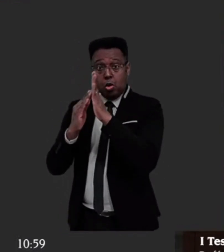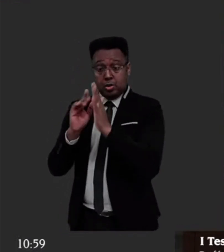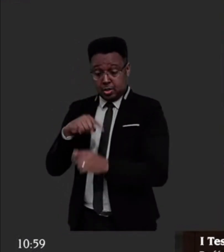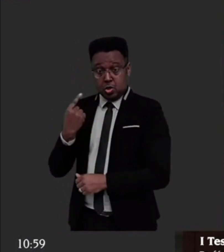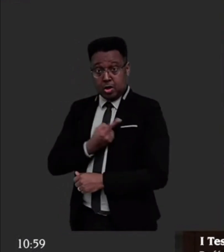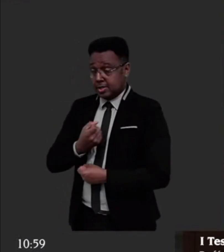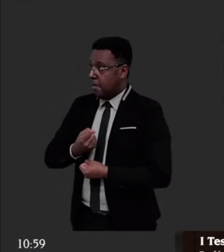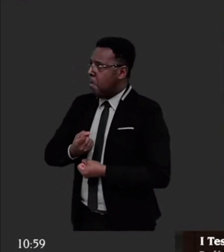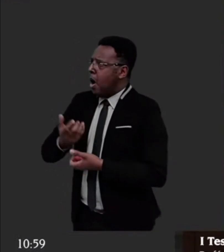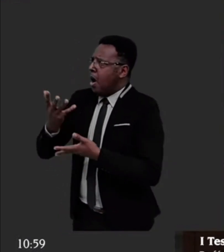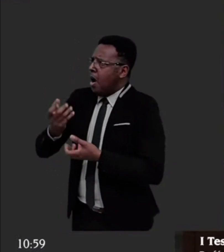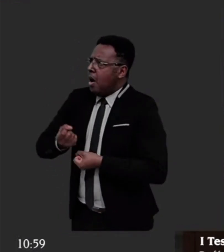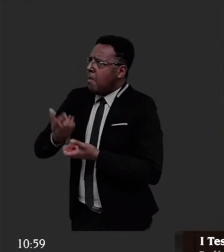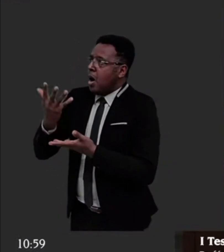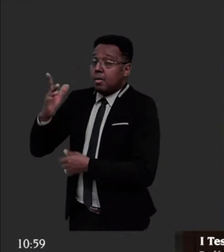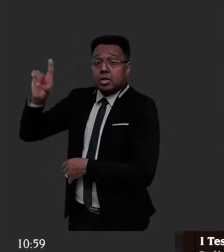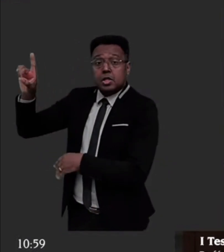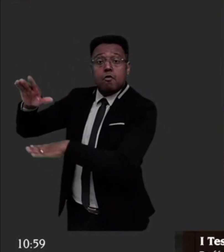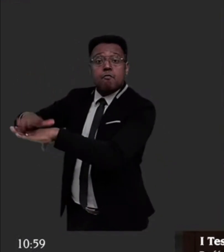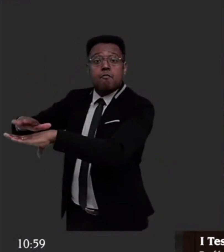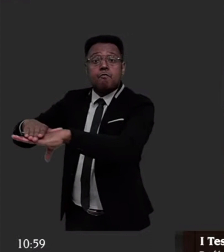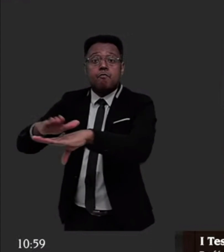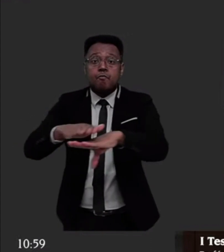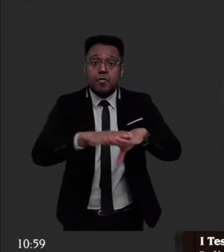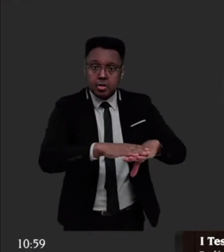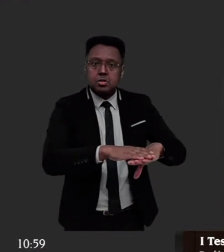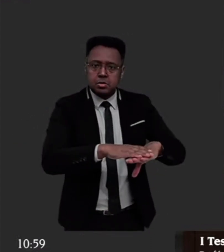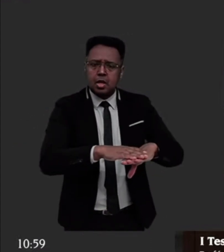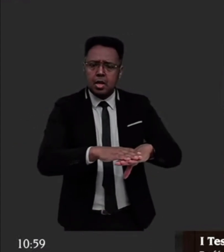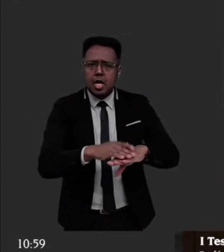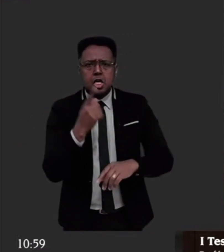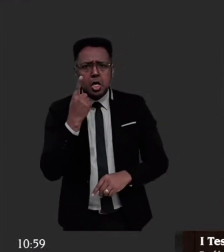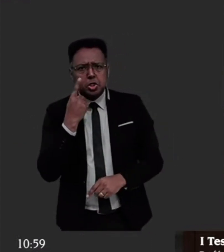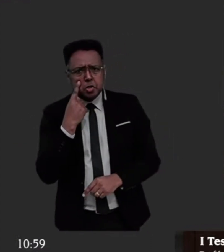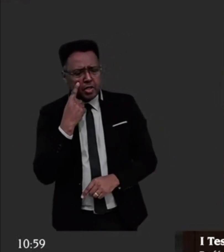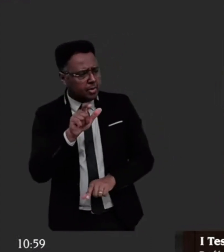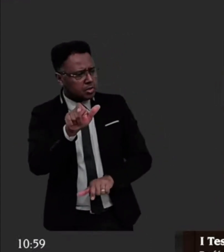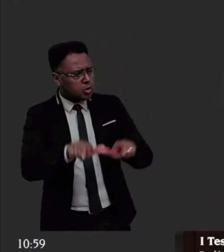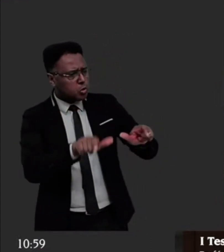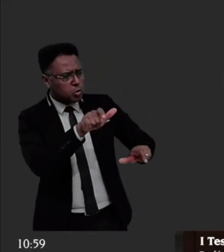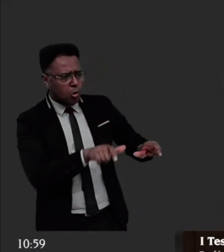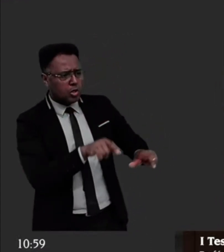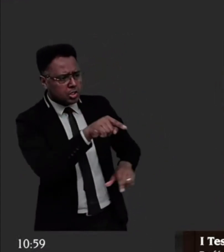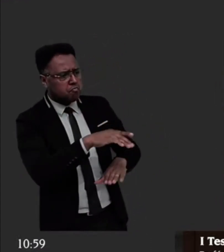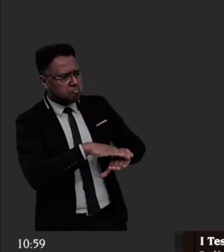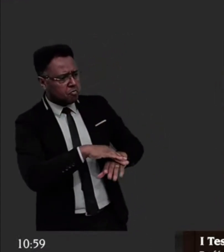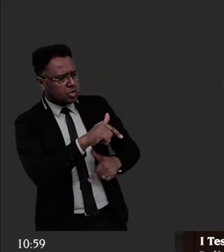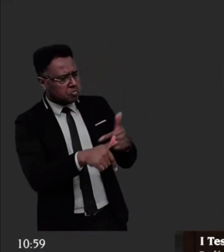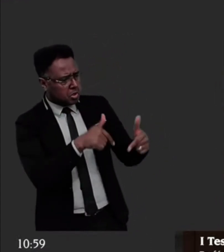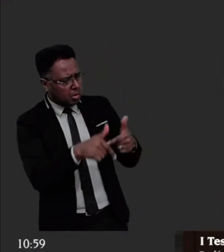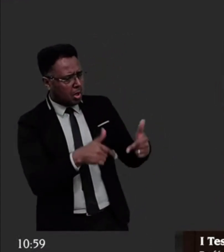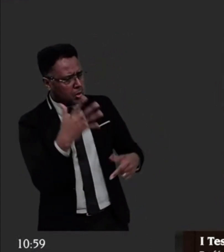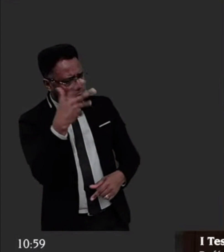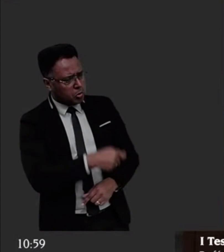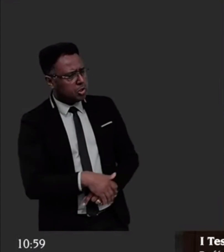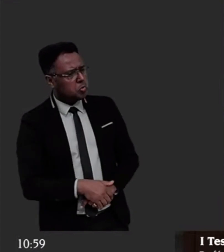nós louvamos também as boas obras das pessoas. Mas que trabalho bonito que o irmão fez. Mas a irmã tocou